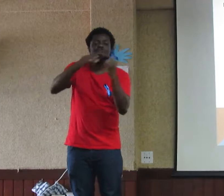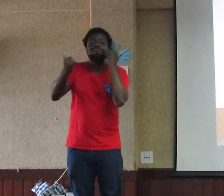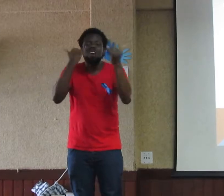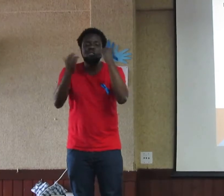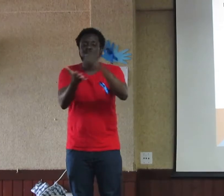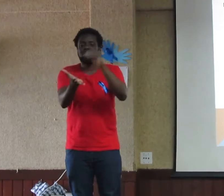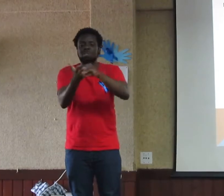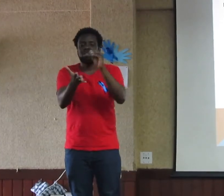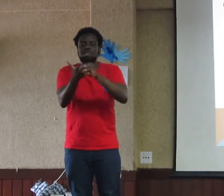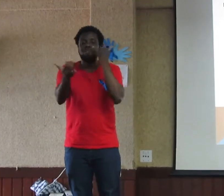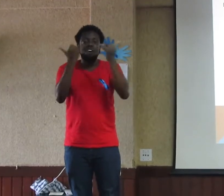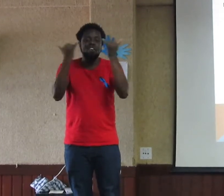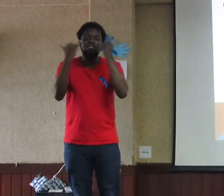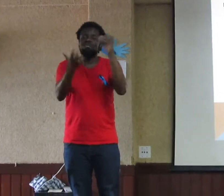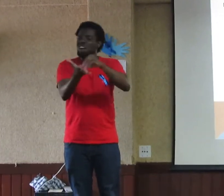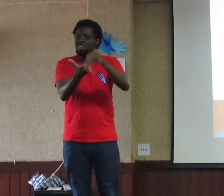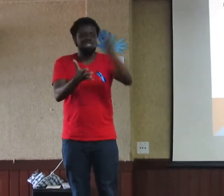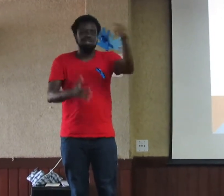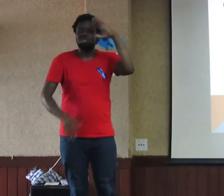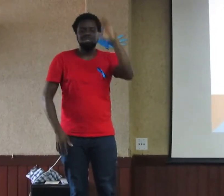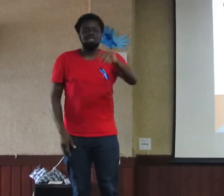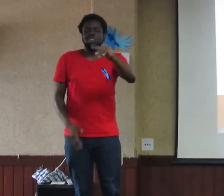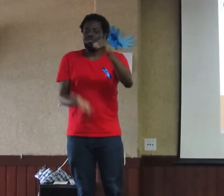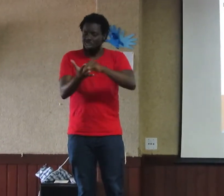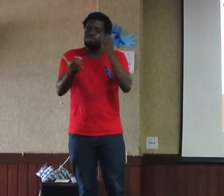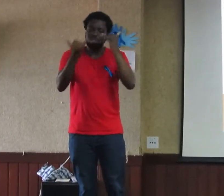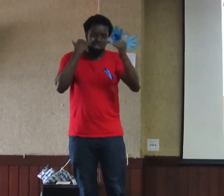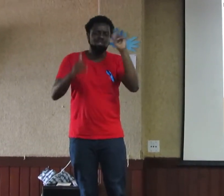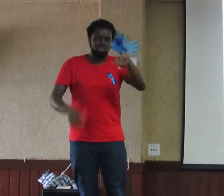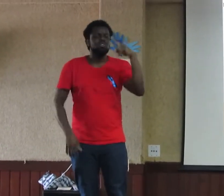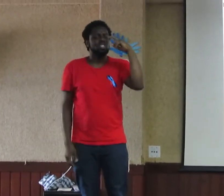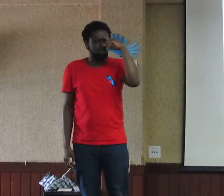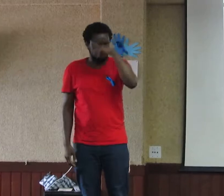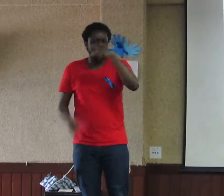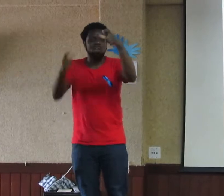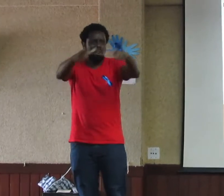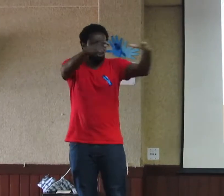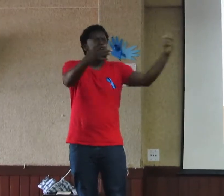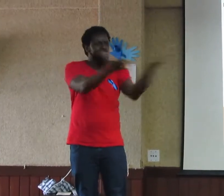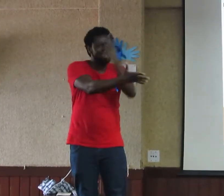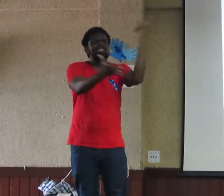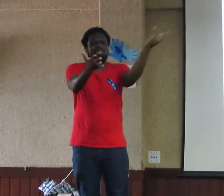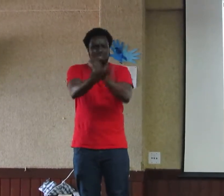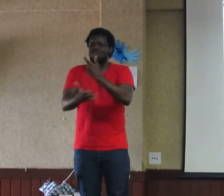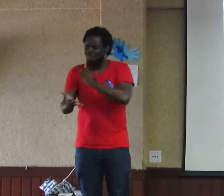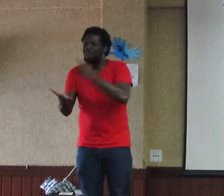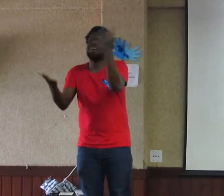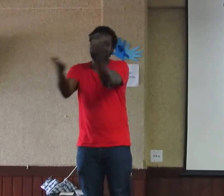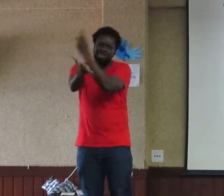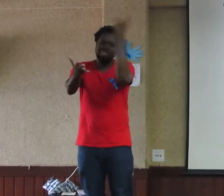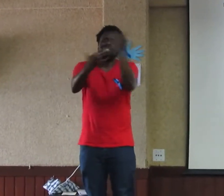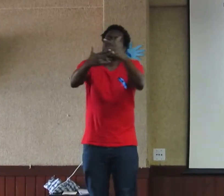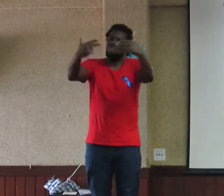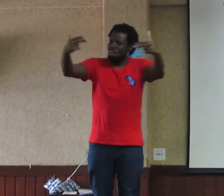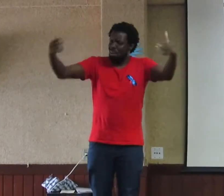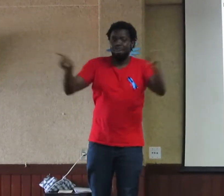a comunicação. E a gestão, né, faltou informação, não procurou saber em relação a isso, e eu me senti discriminado em